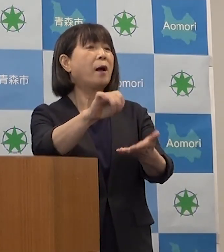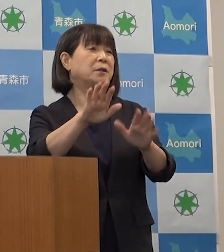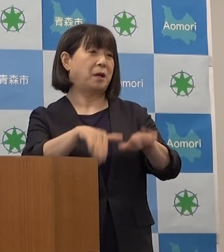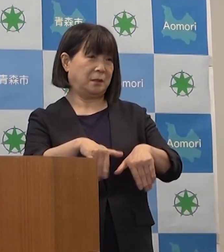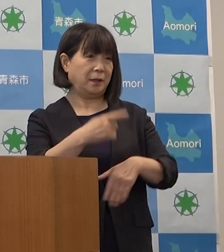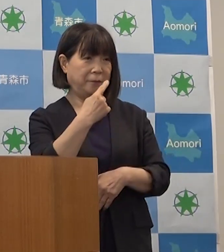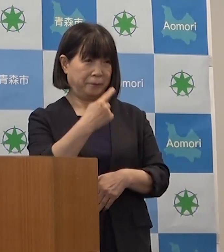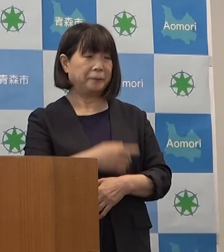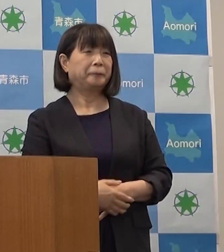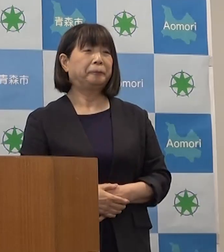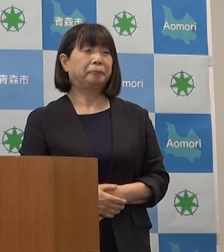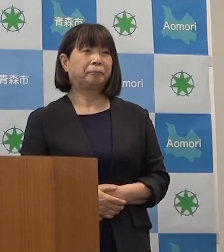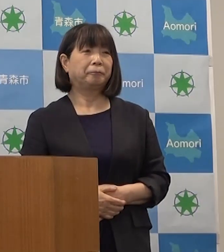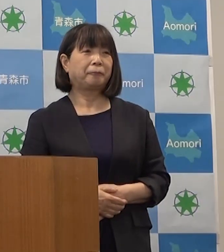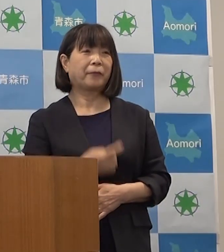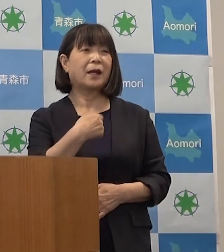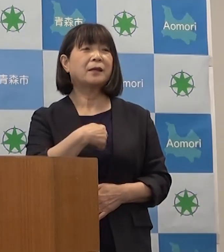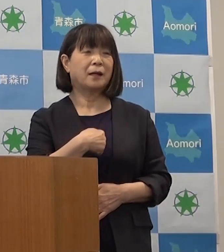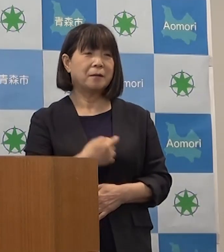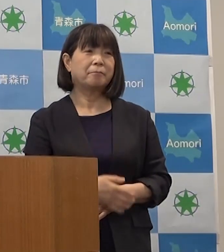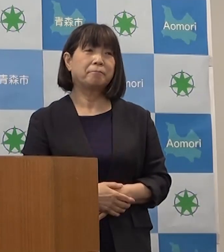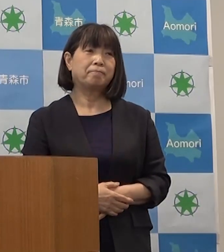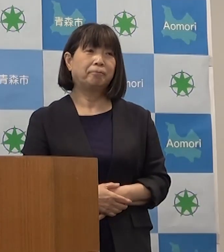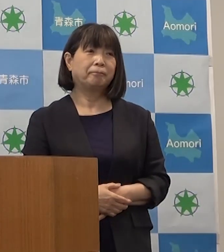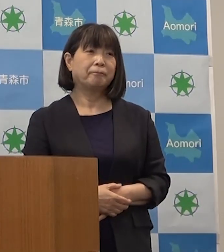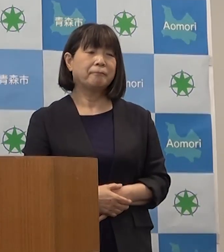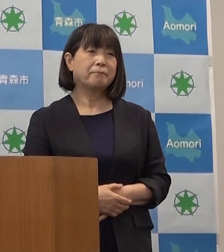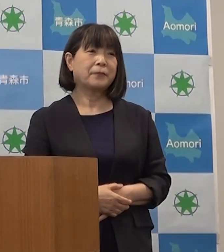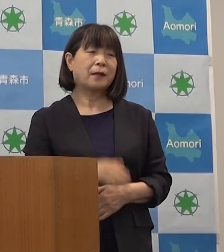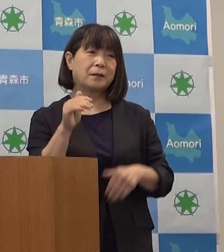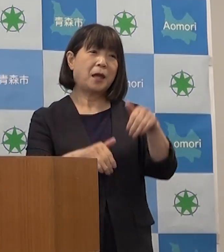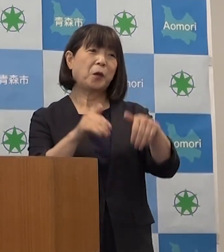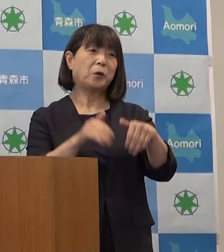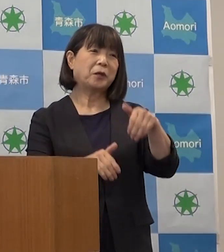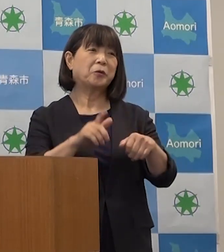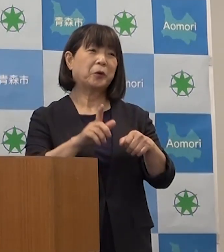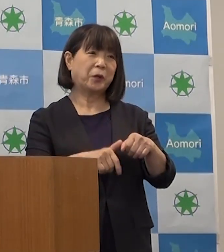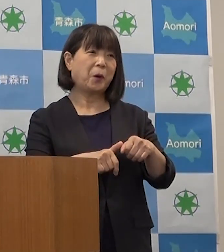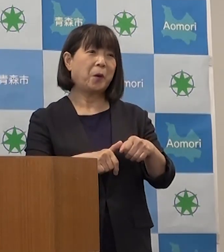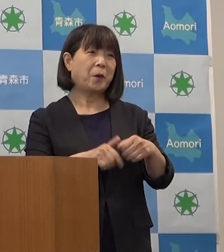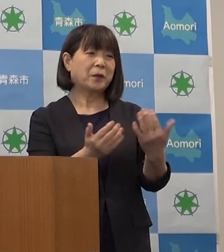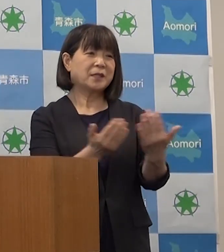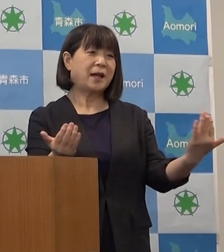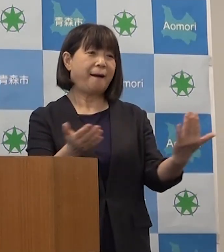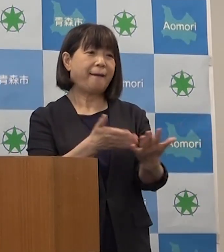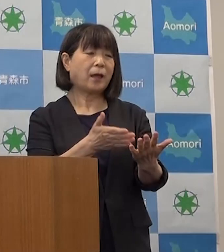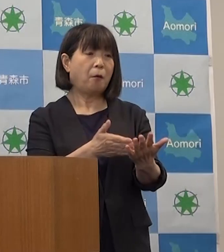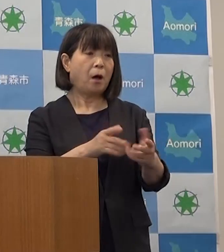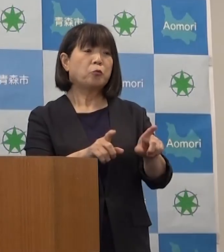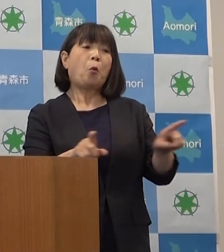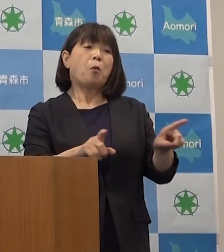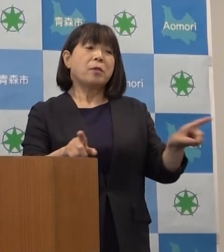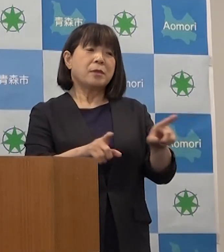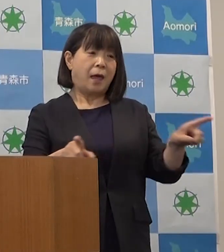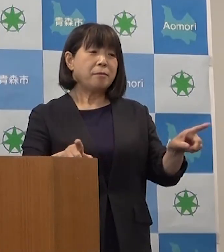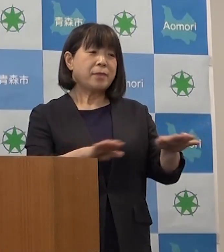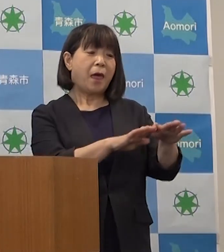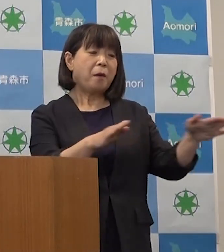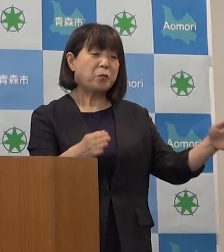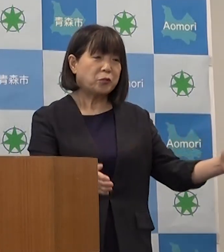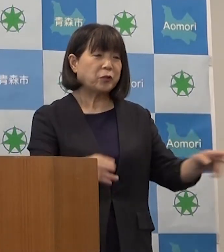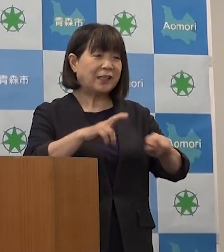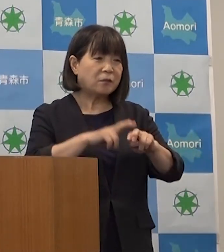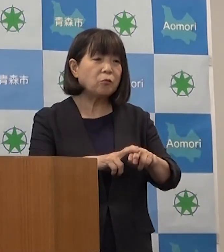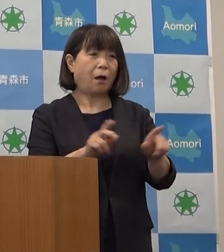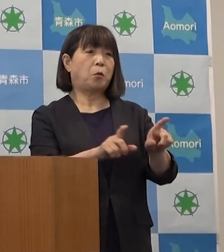し、私が選挙に出る時の記者会見とかも全部こうテーブルと椅子を並べたもんですから、こういう形でやり